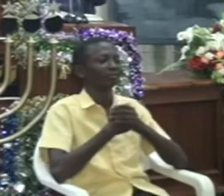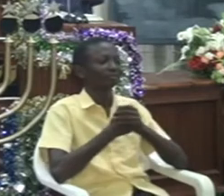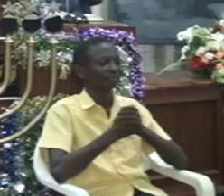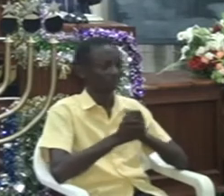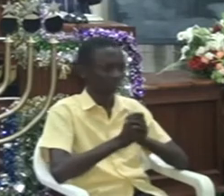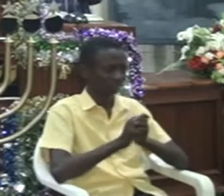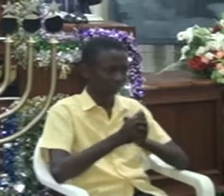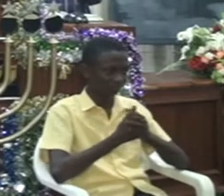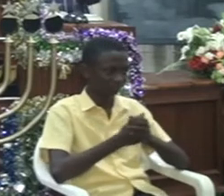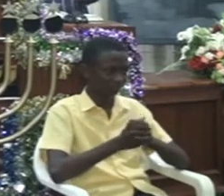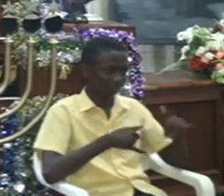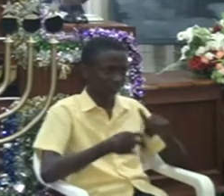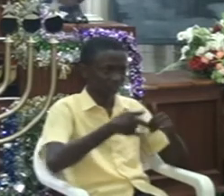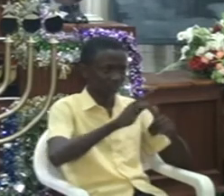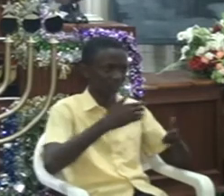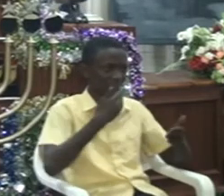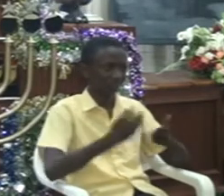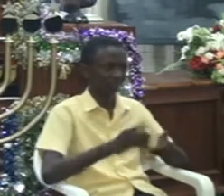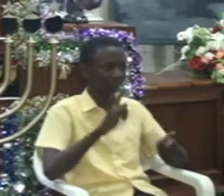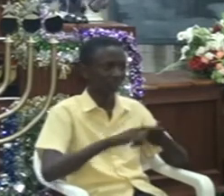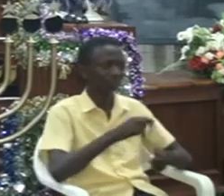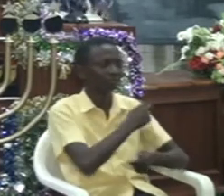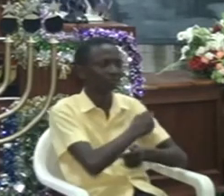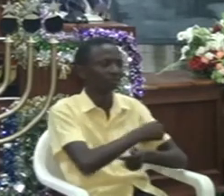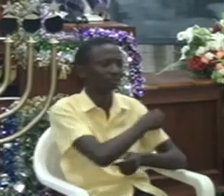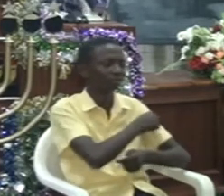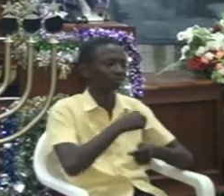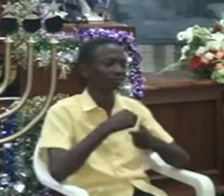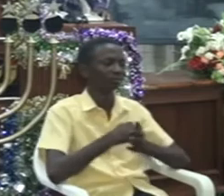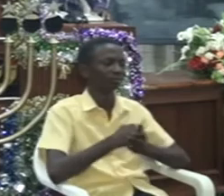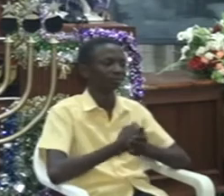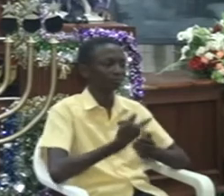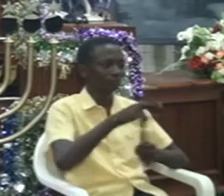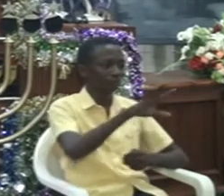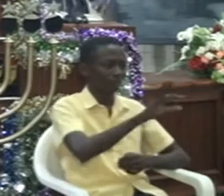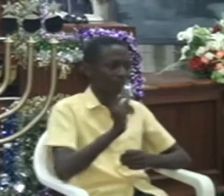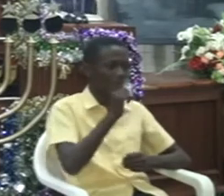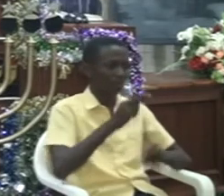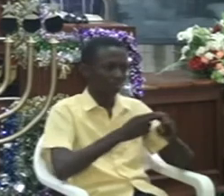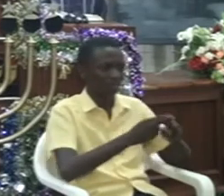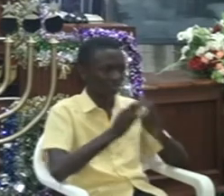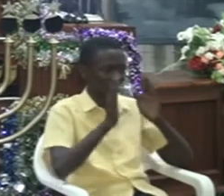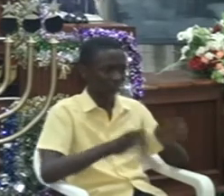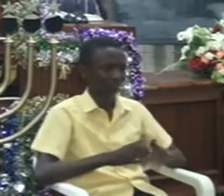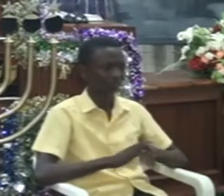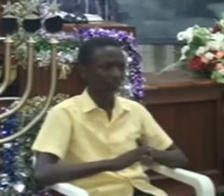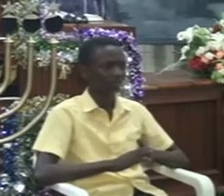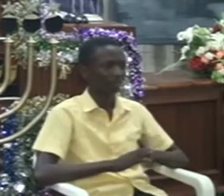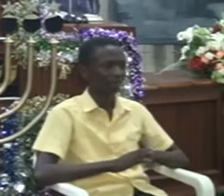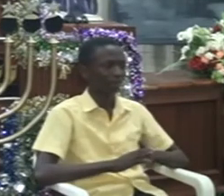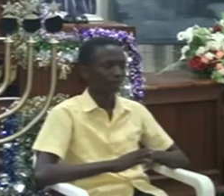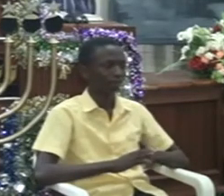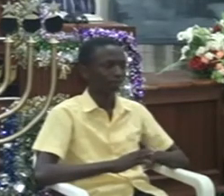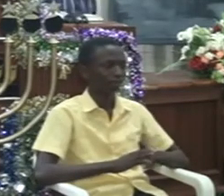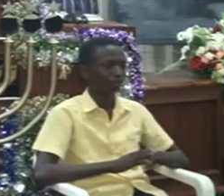Instigo. S'il arrive ici à l'hôpital. Kama anafika hapo kwenye hospital. Il trouve une sentinelle. Atakutana mulinzi iko